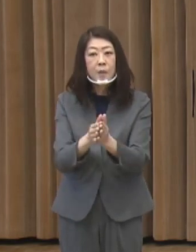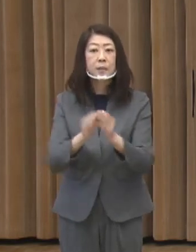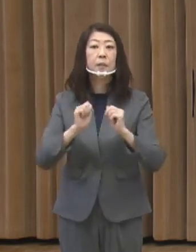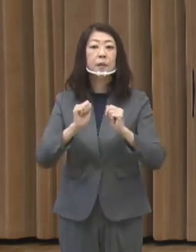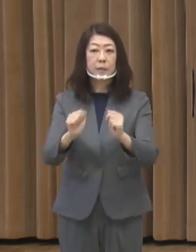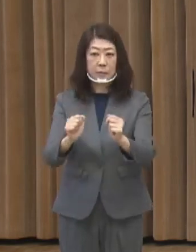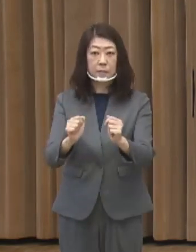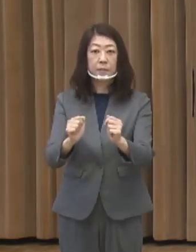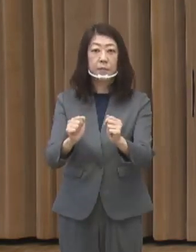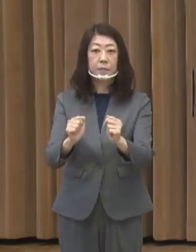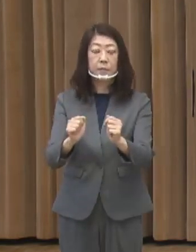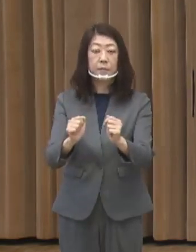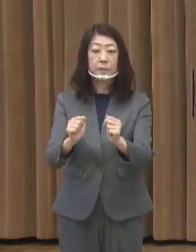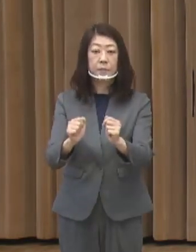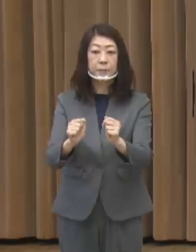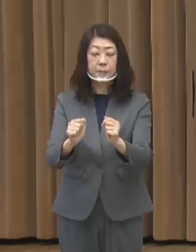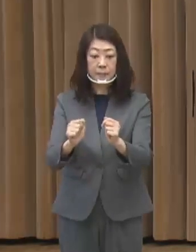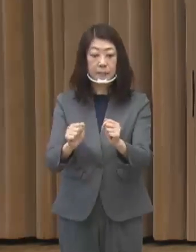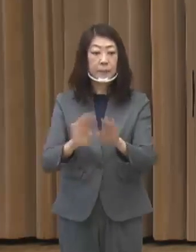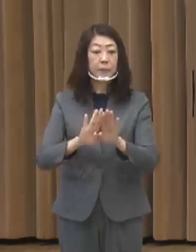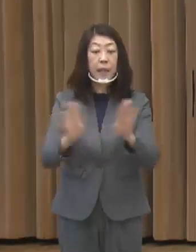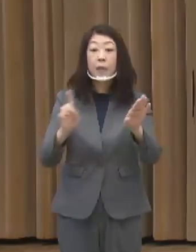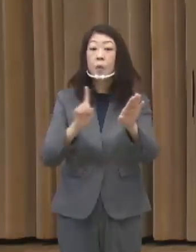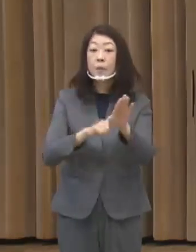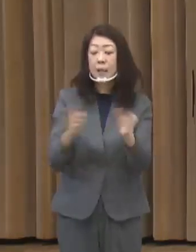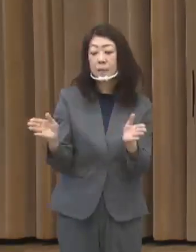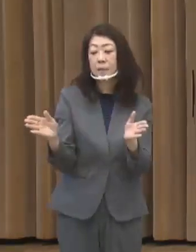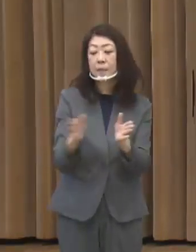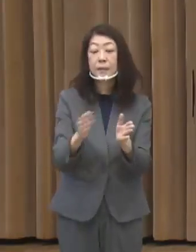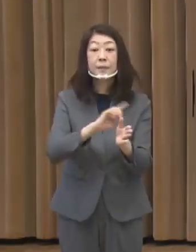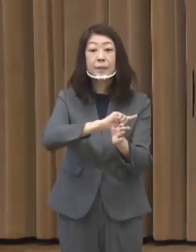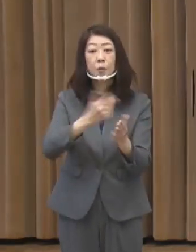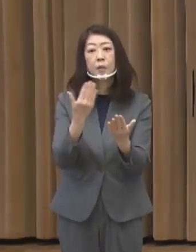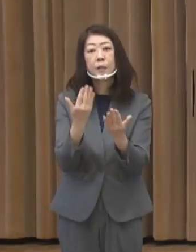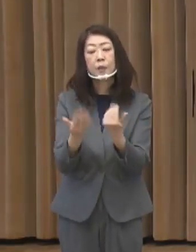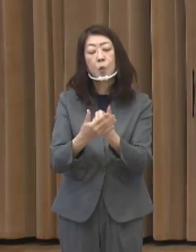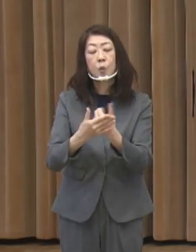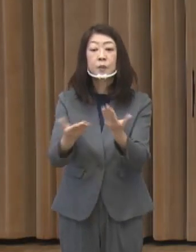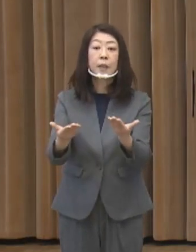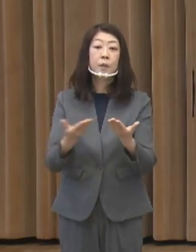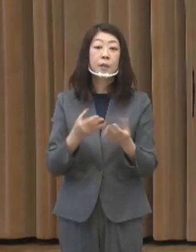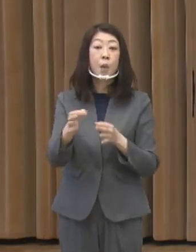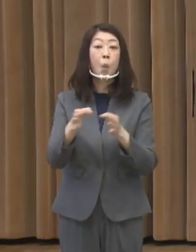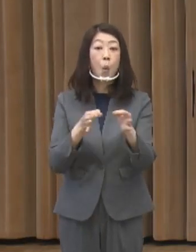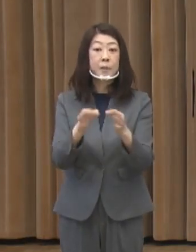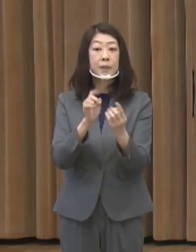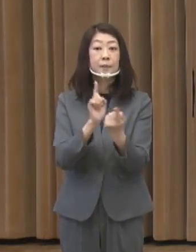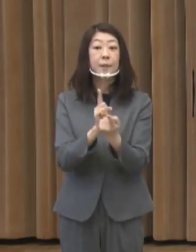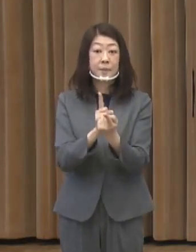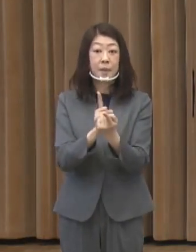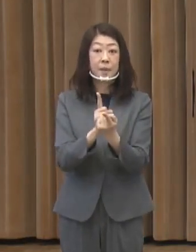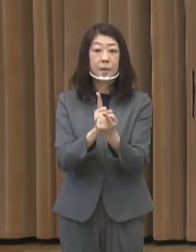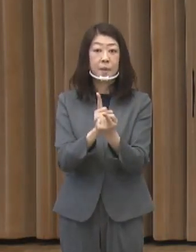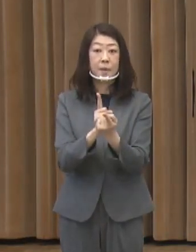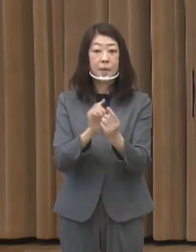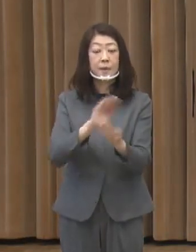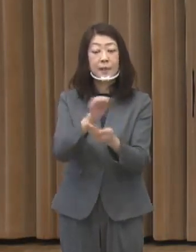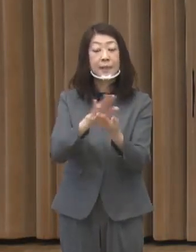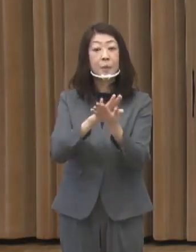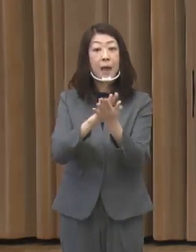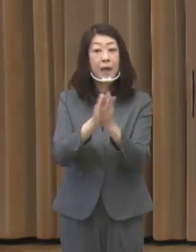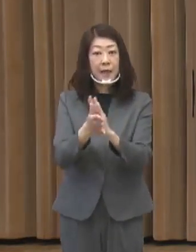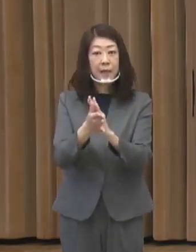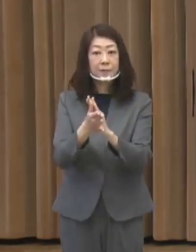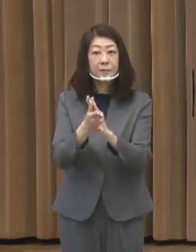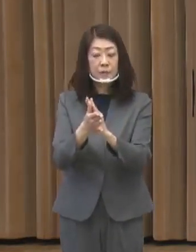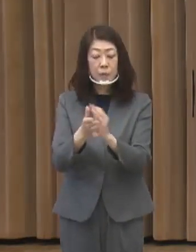する営業時間短縮要請等に協力した事業者に対し、埼玉県感染防止対策協